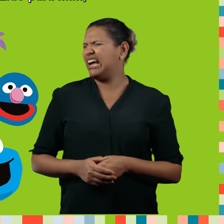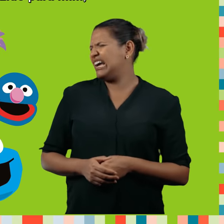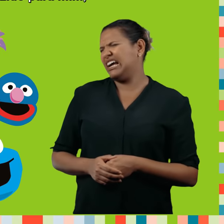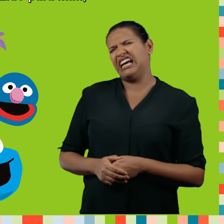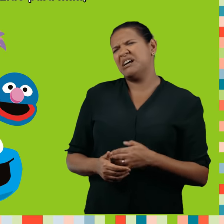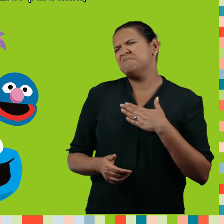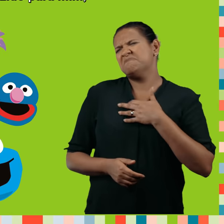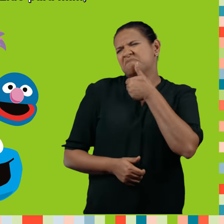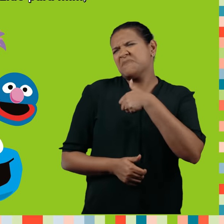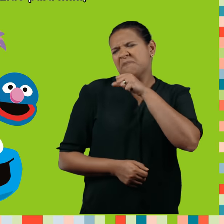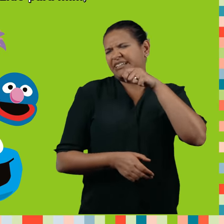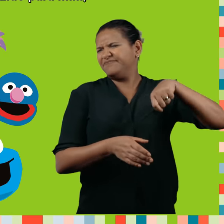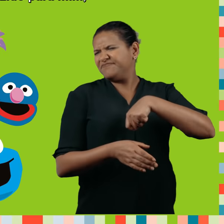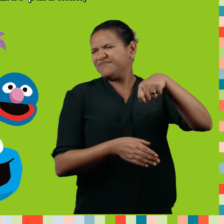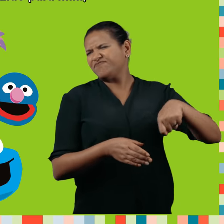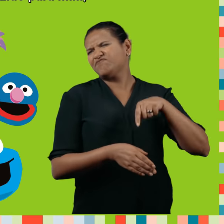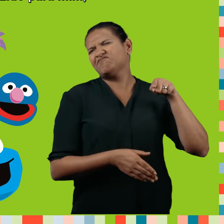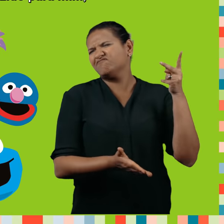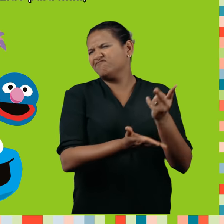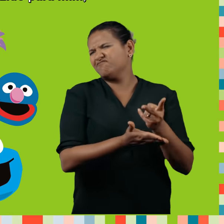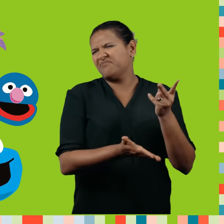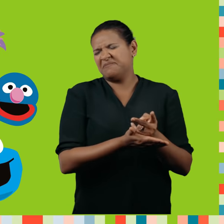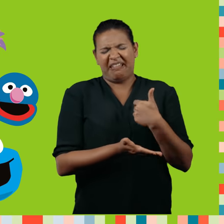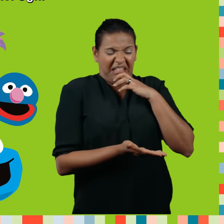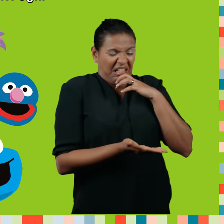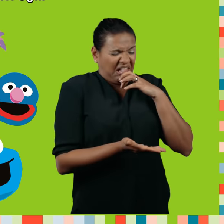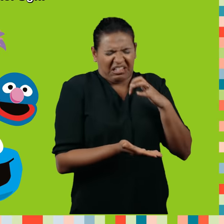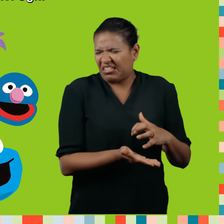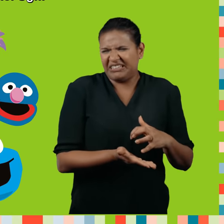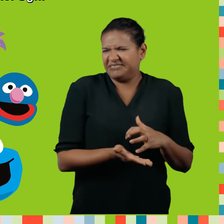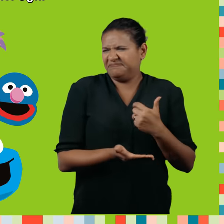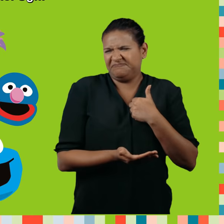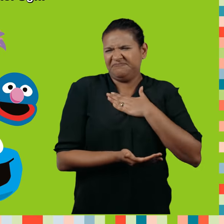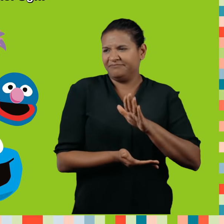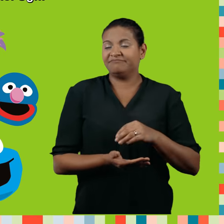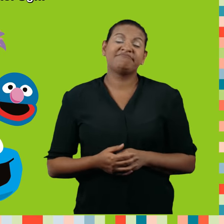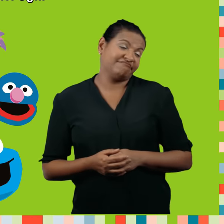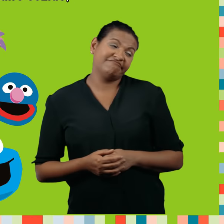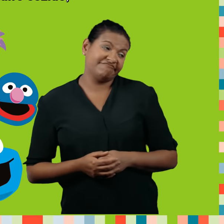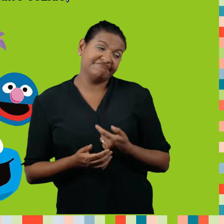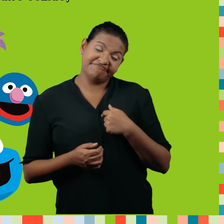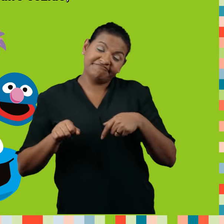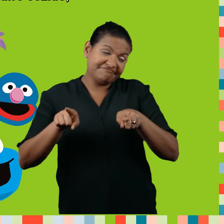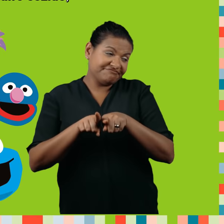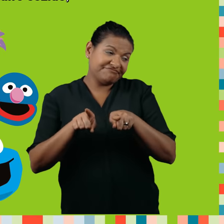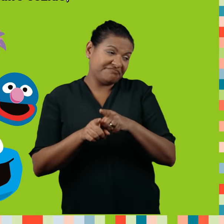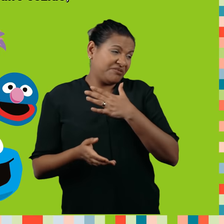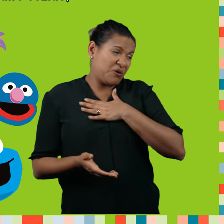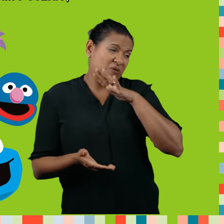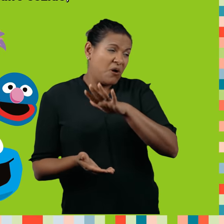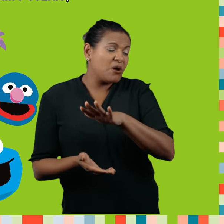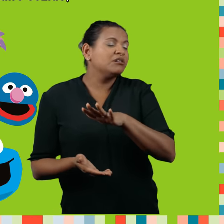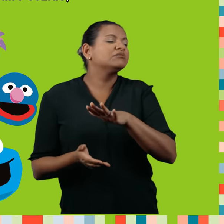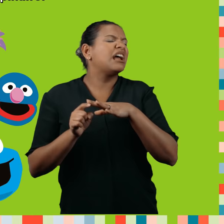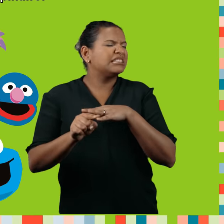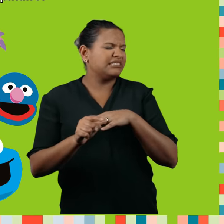Ah, minha mãe sempre fazia espinafre cozido pra mim. Mas eu acho ruim demais. Ah, eu também não gosto de